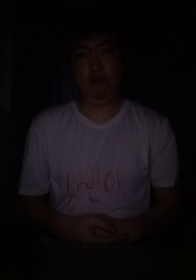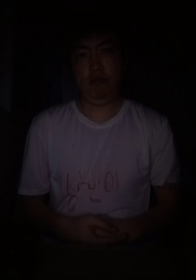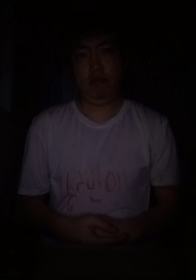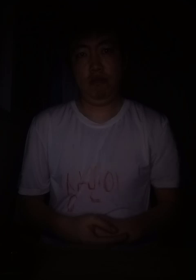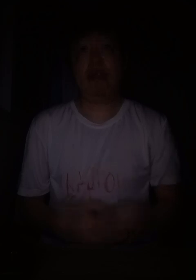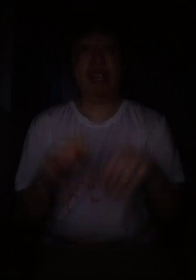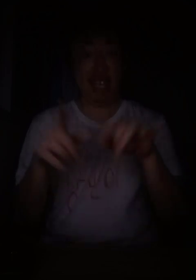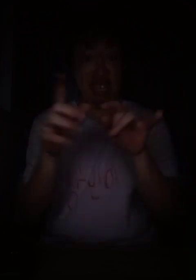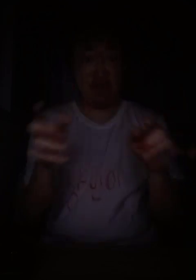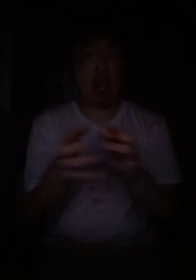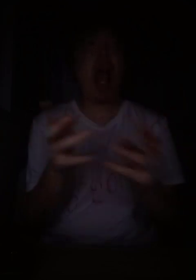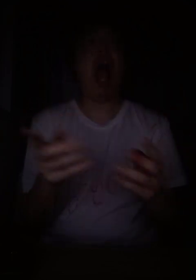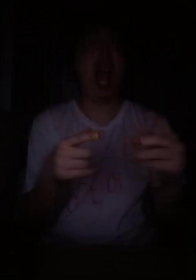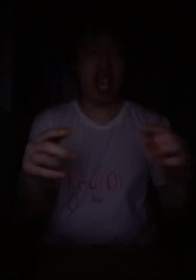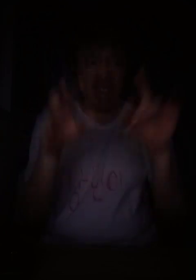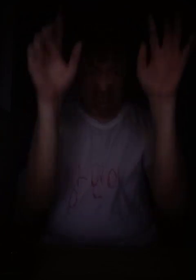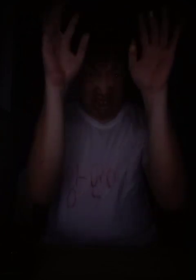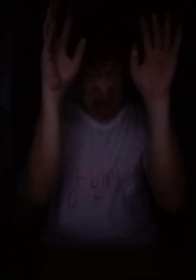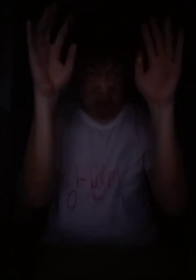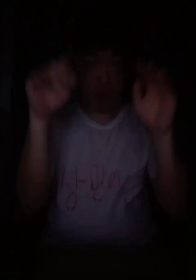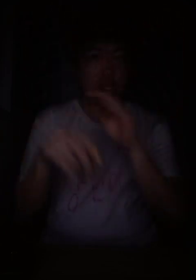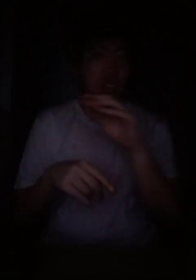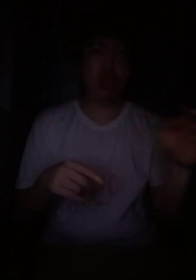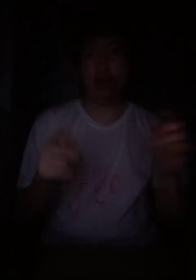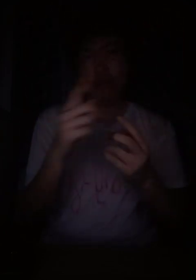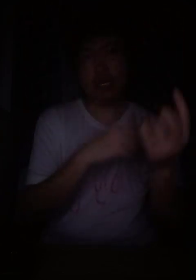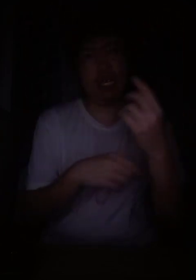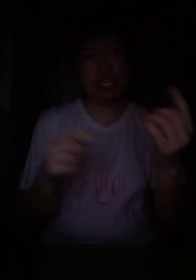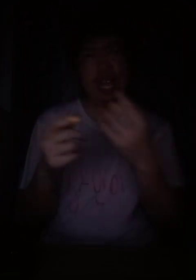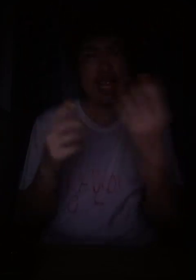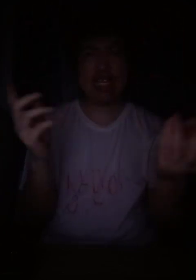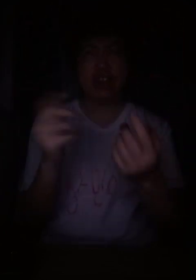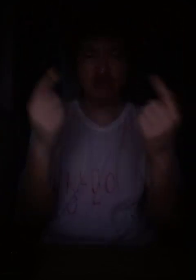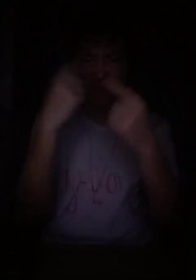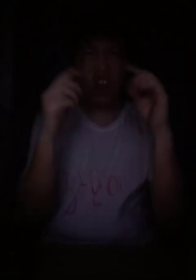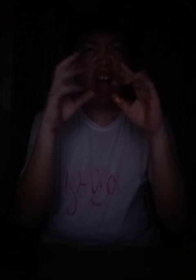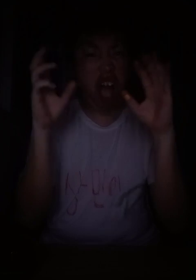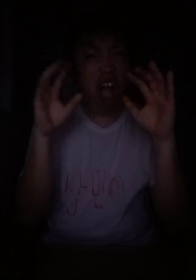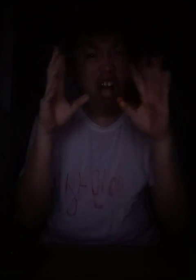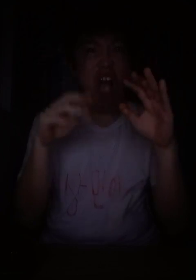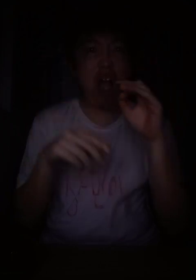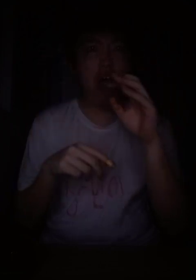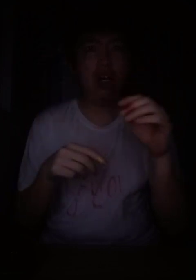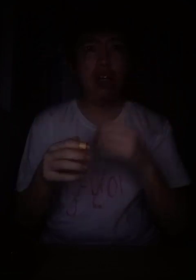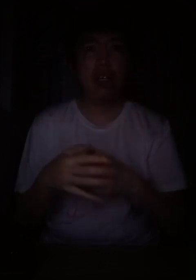경기도 남양주의 한 개농장. 두려움에 찬 강아지의 울부짖는 소리가 들립니다.